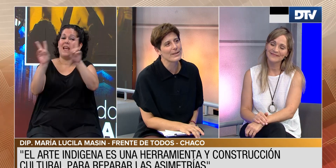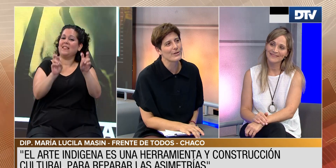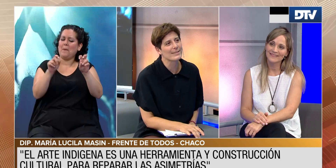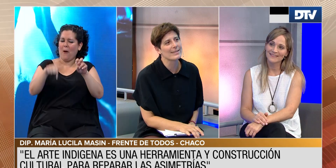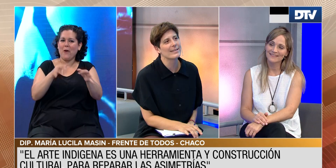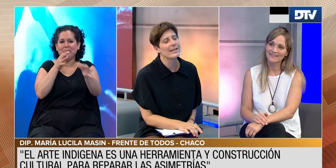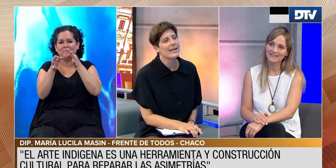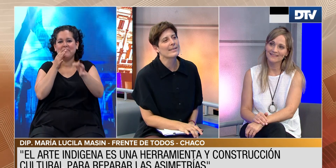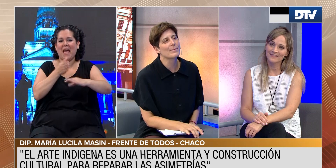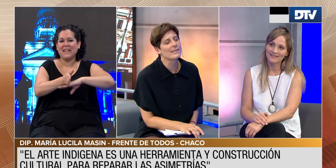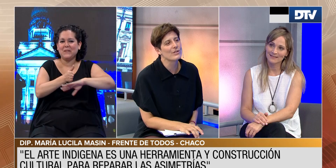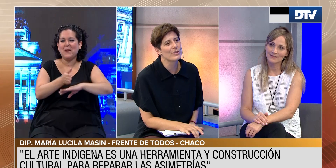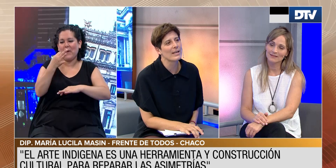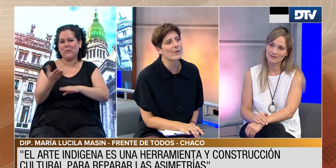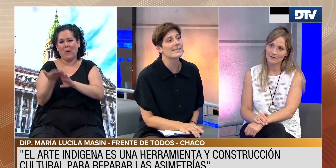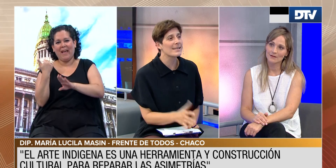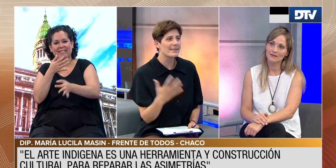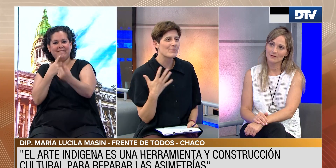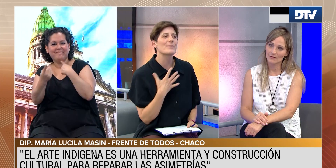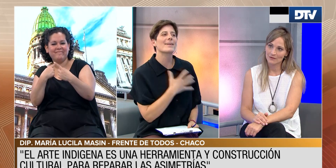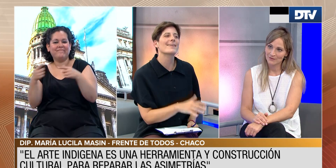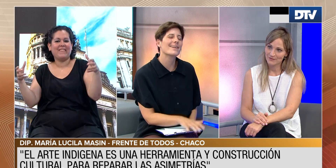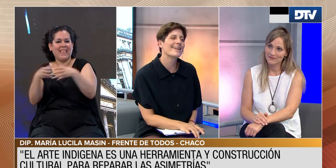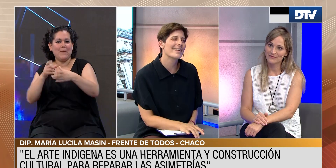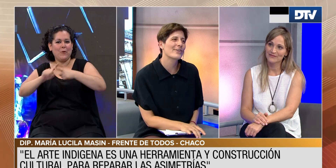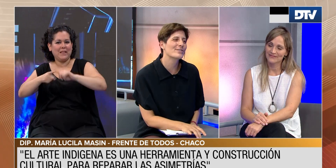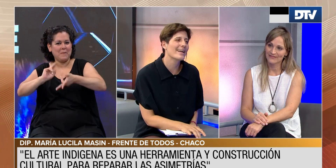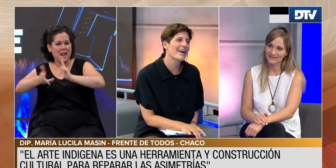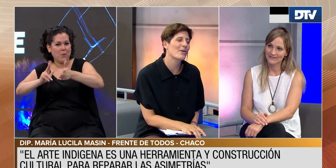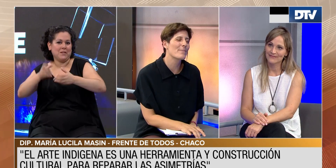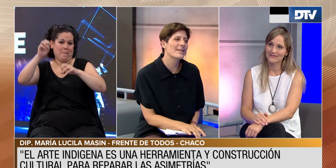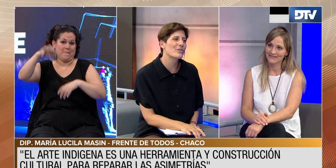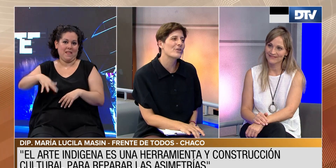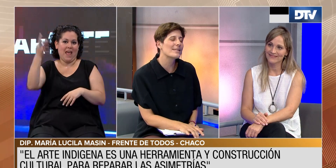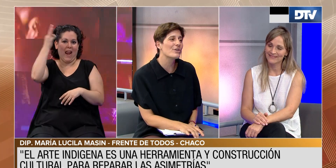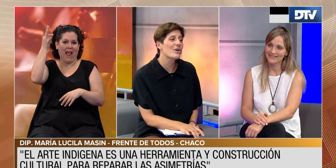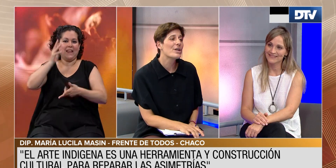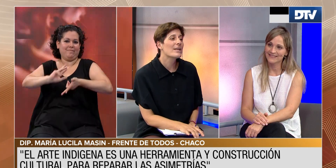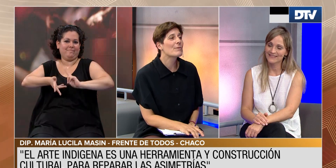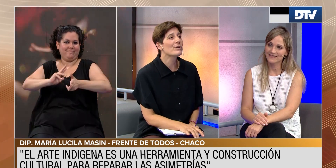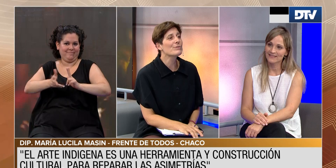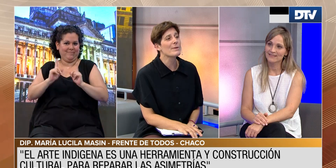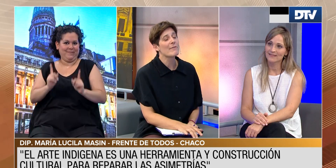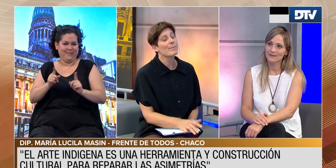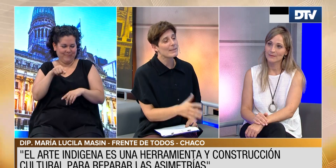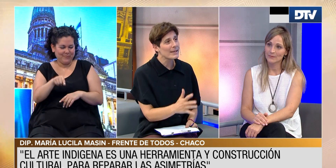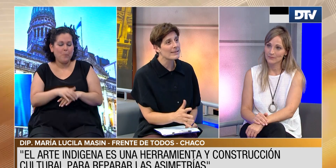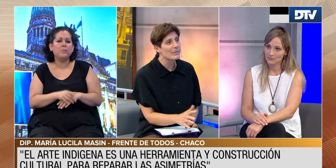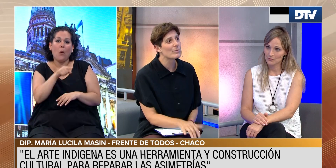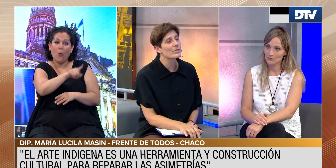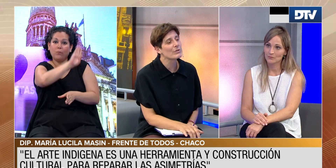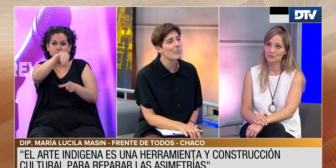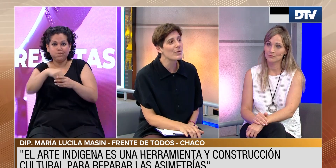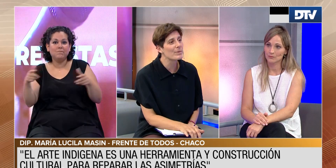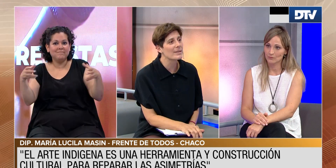nuestros compañeros que hacen la interpretación de lengua de señas. Tenemos también aquí a Analia que nos está acompañando con eso. Y vos formaste parte